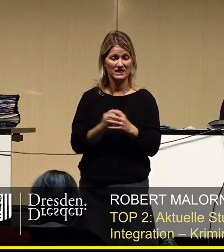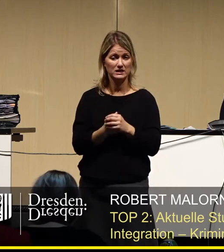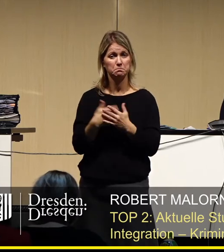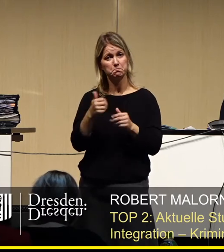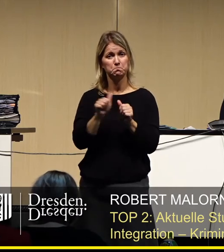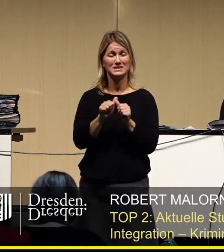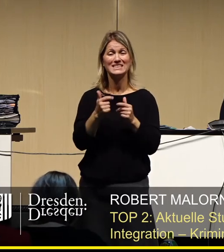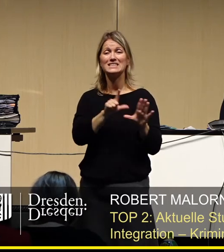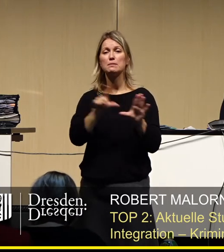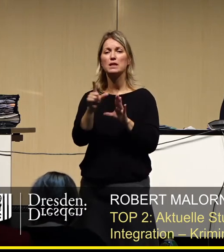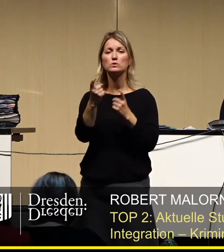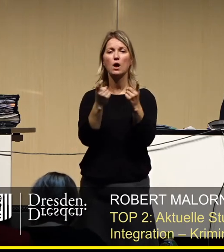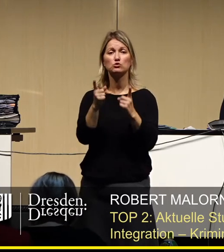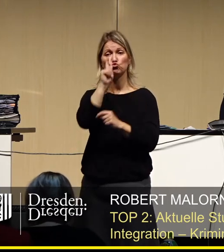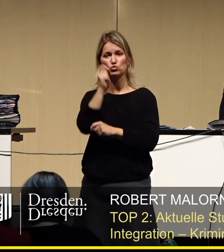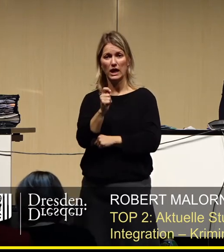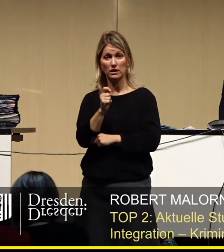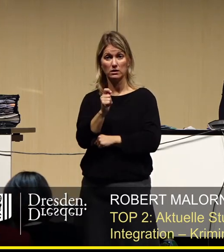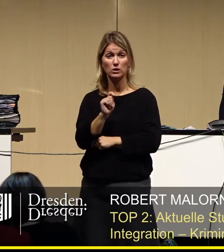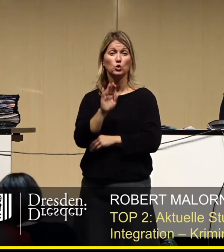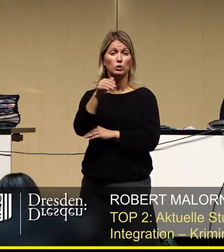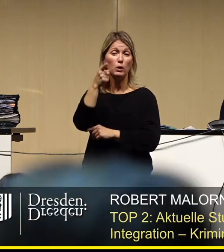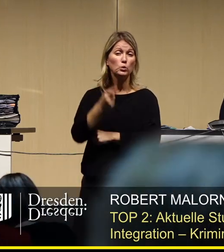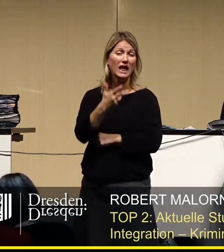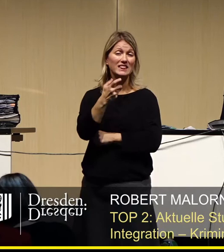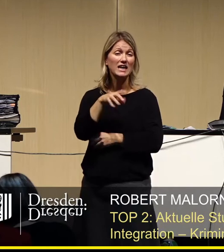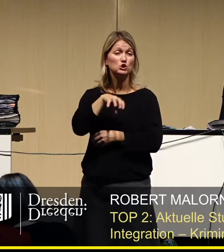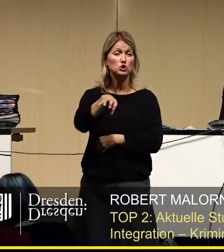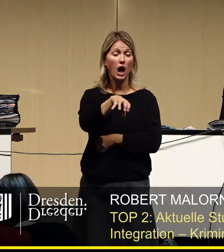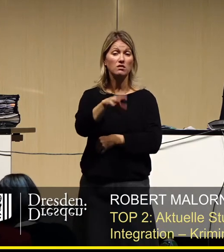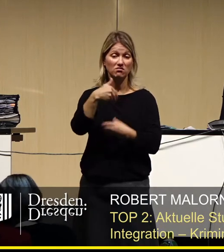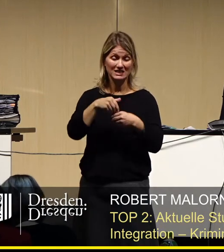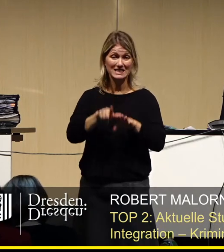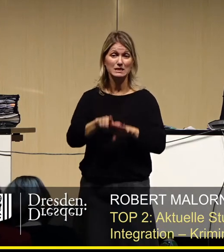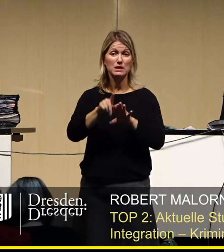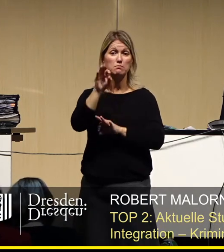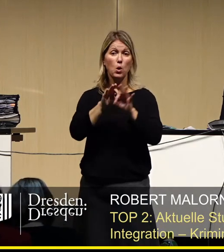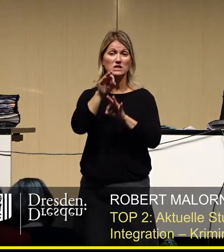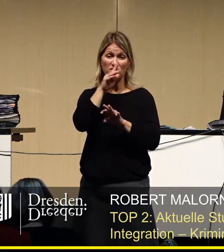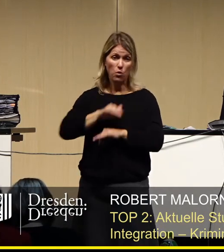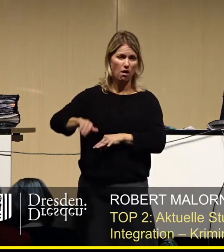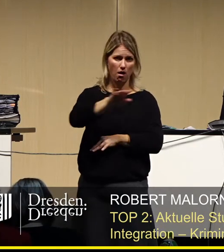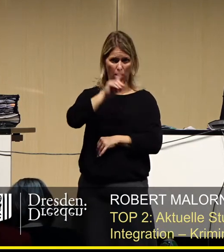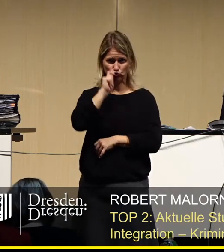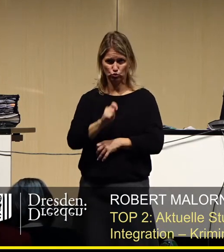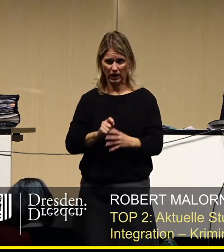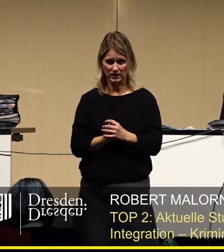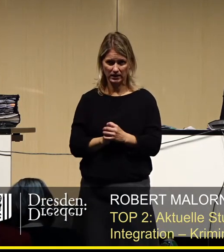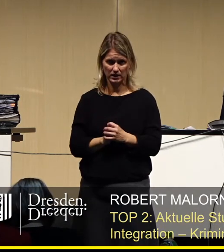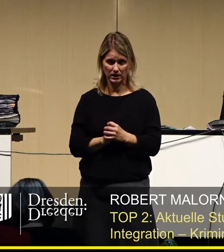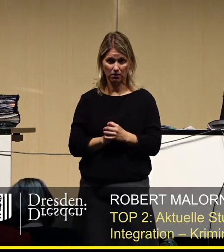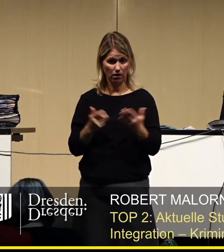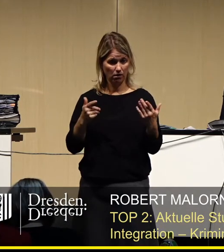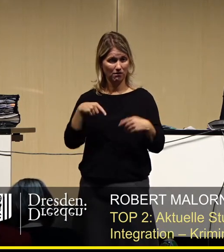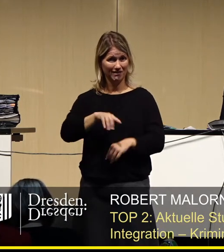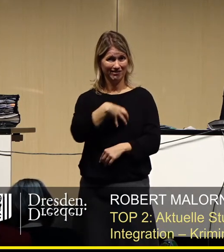knapp 7000 ausländische Studenten aus über 130 Staaten. Das ist ein Anteil von 17% an allen Studierenden und zeigt, dass wir als